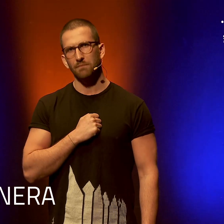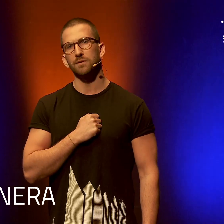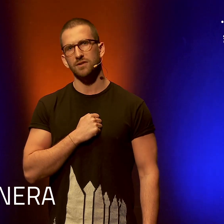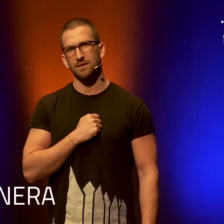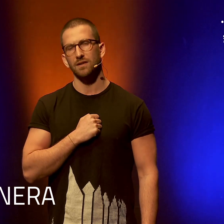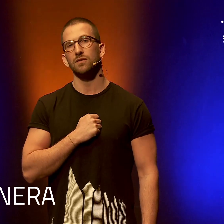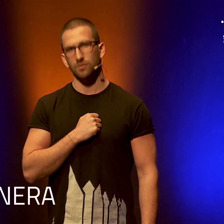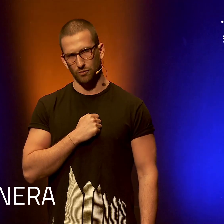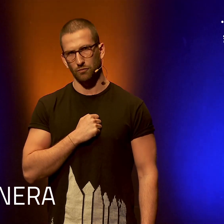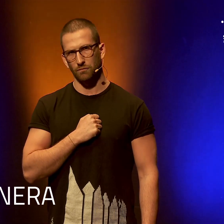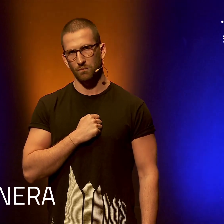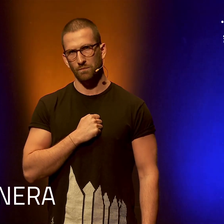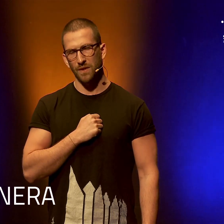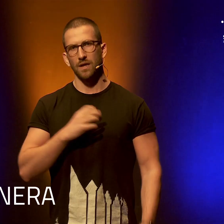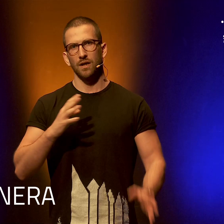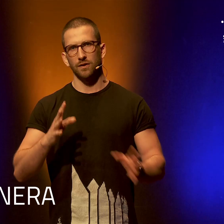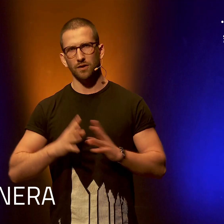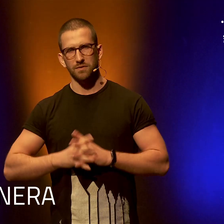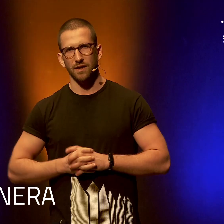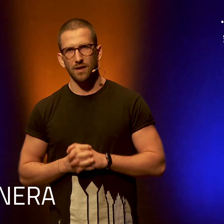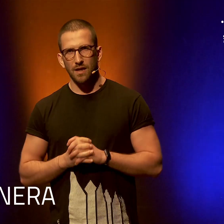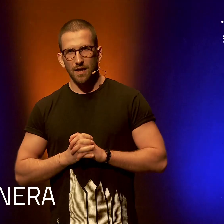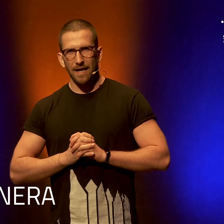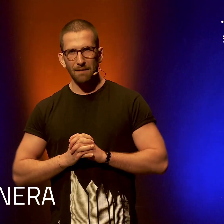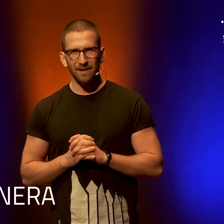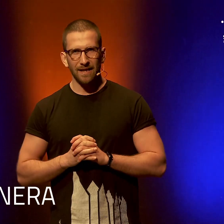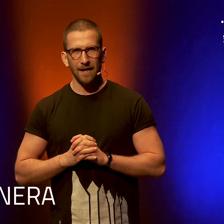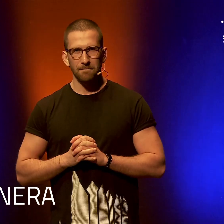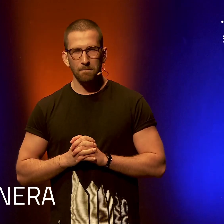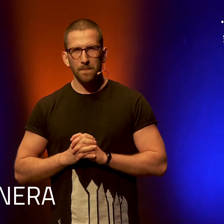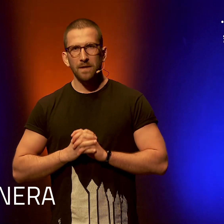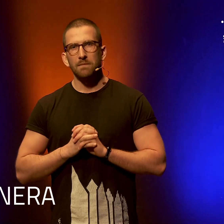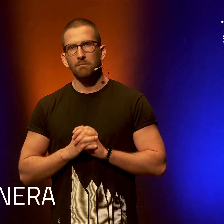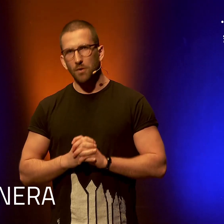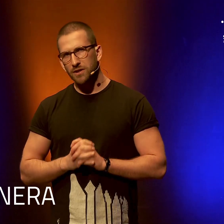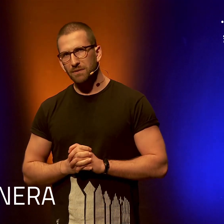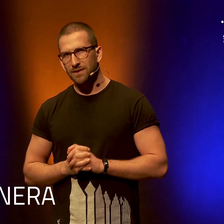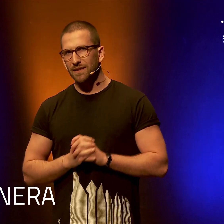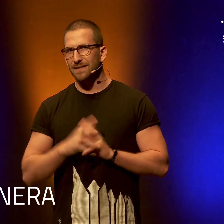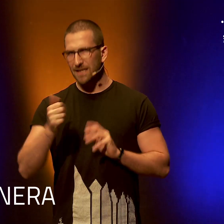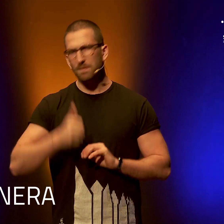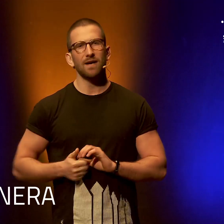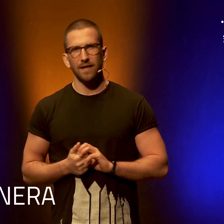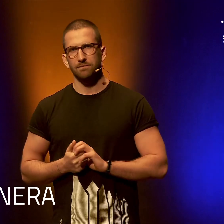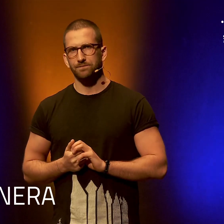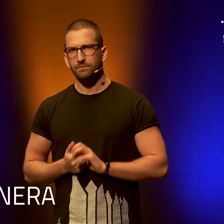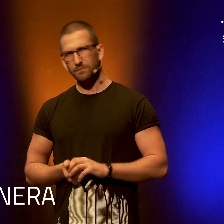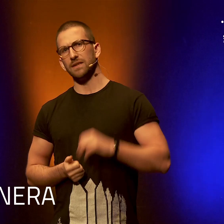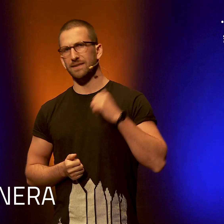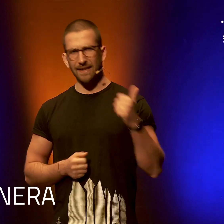serca podczas snu. No dobrze, habanera może być